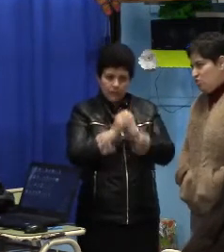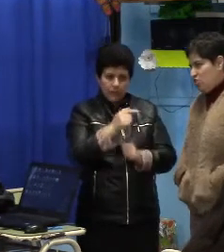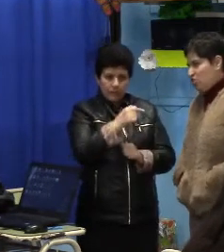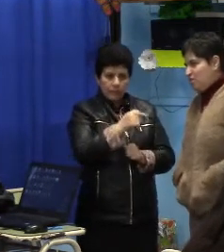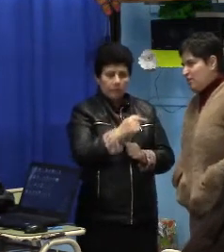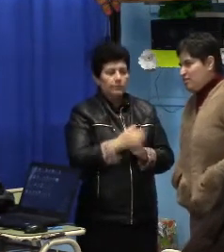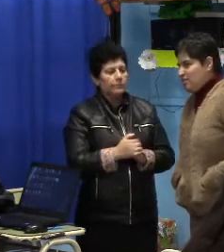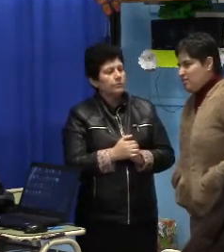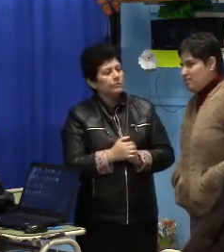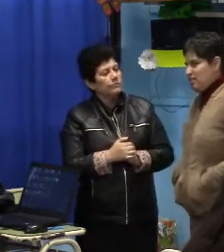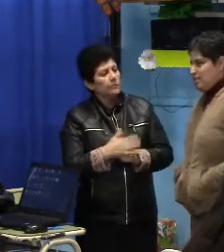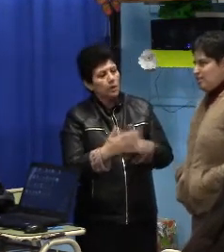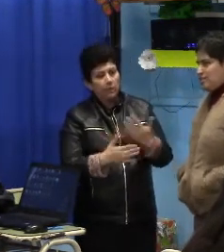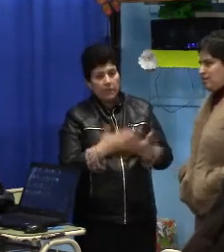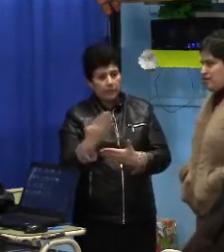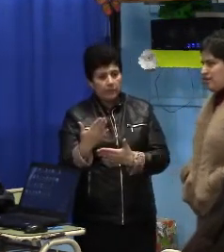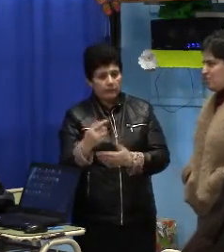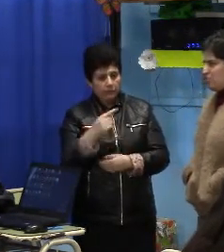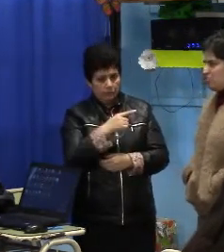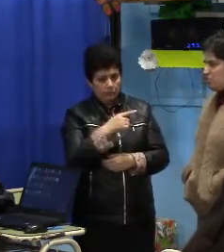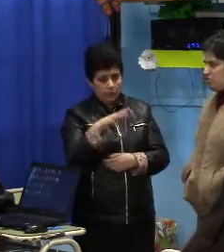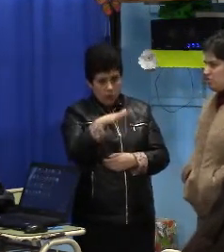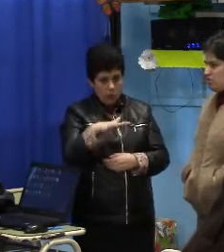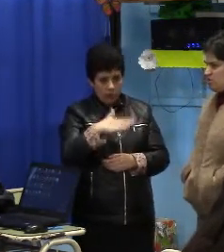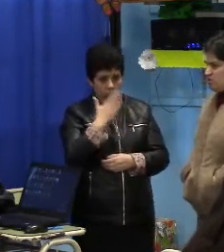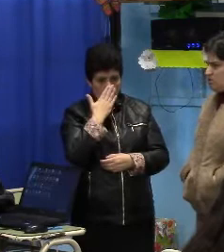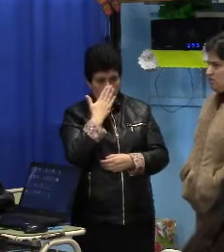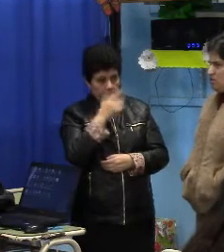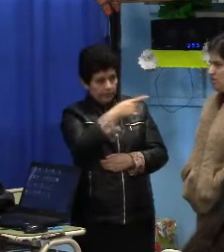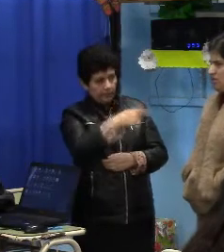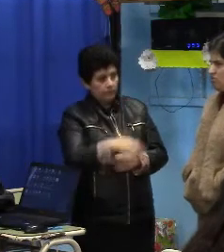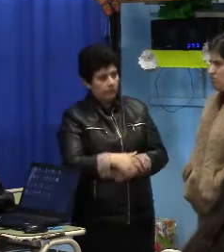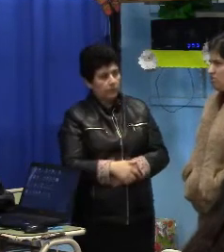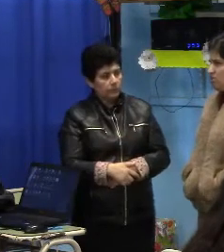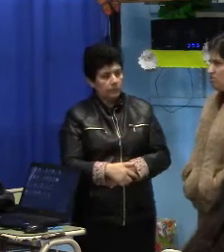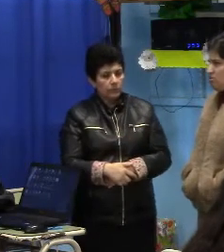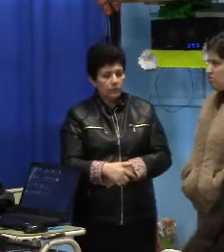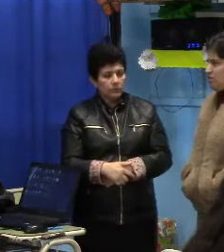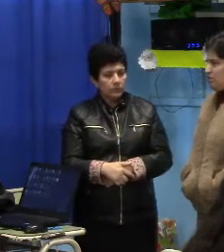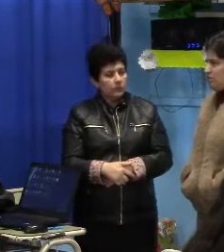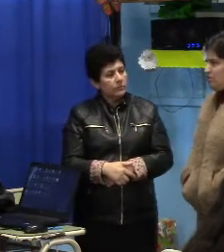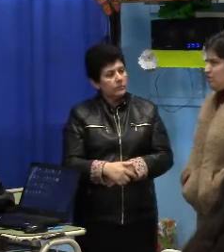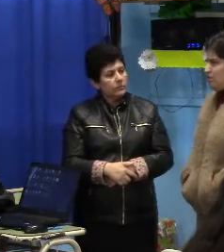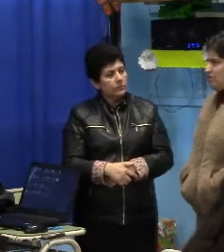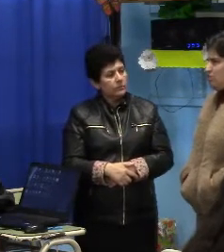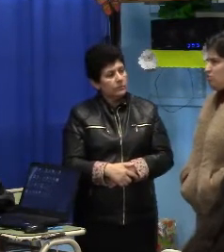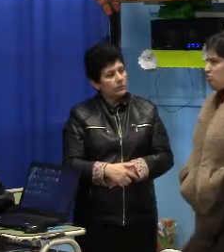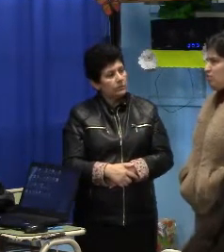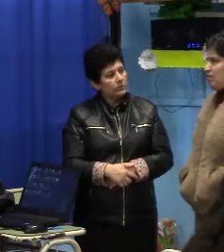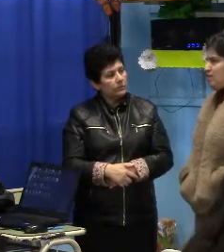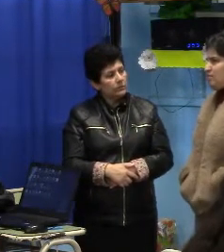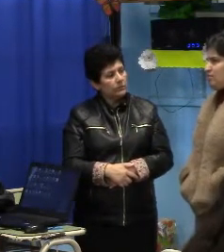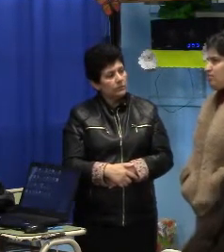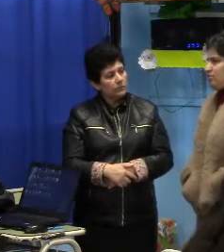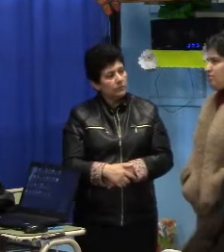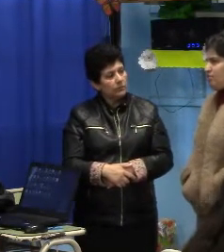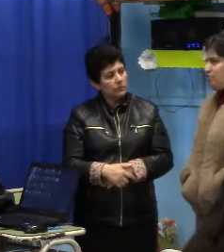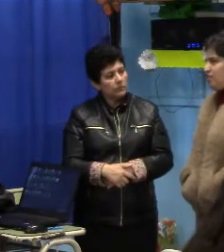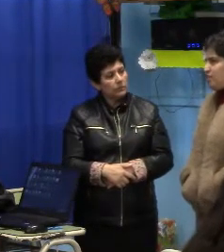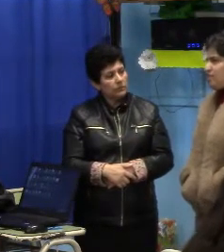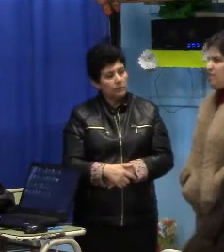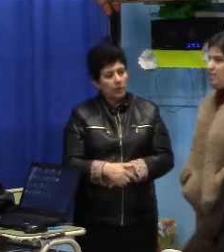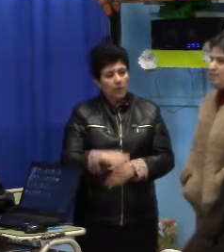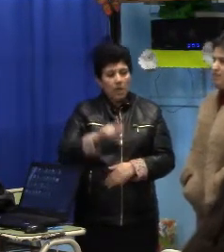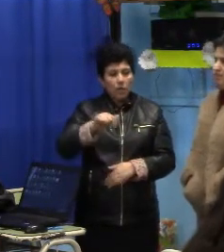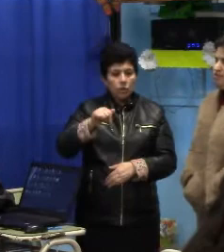En Córdoba hay mucho que yo lamentablemente lo tuve que desarrollar